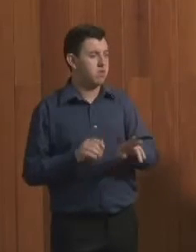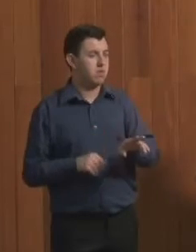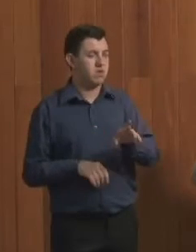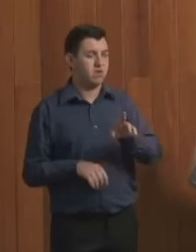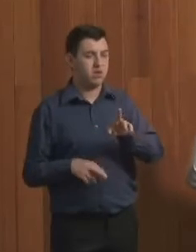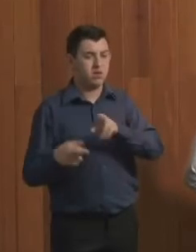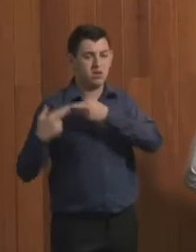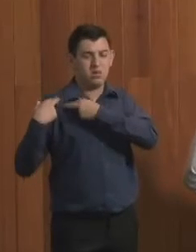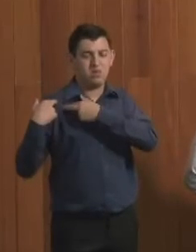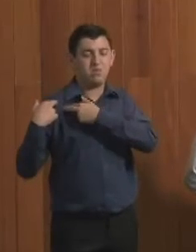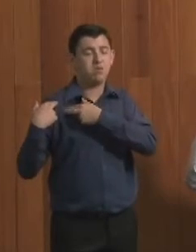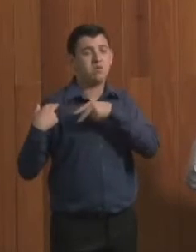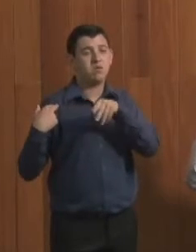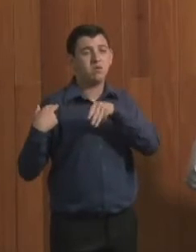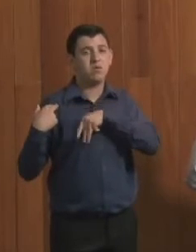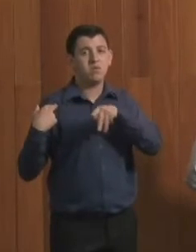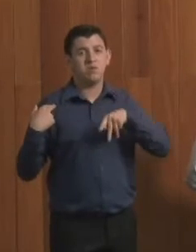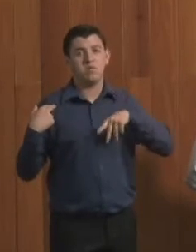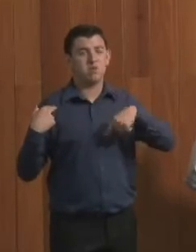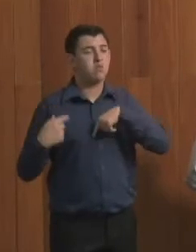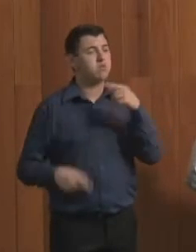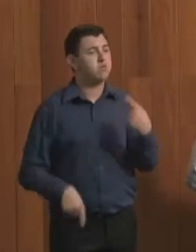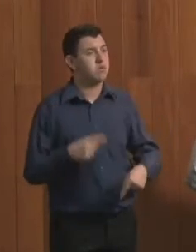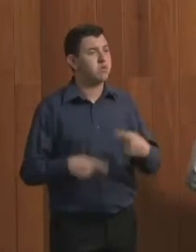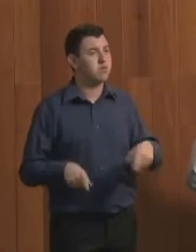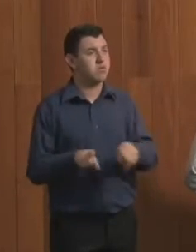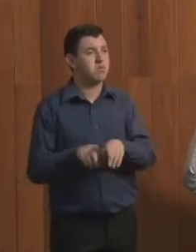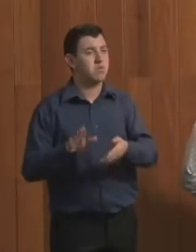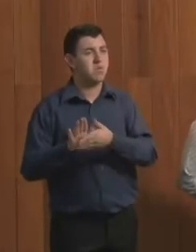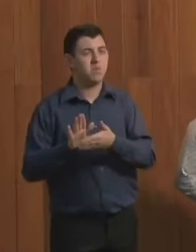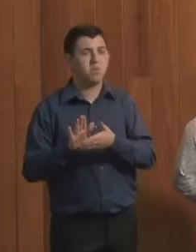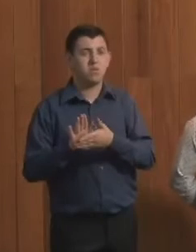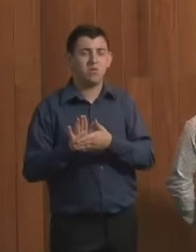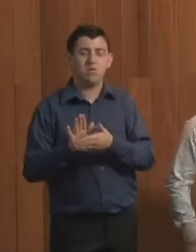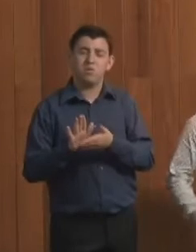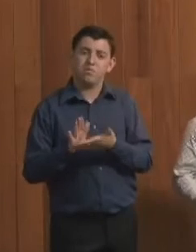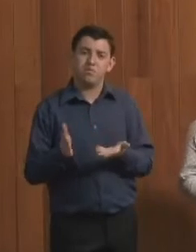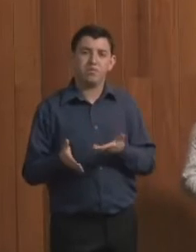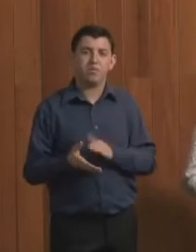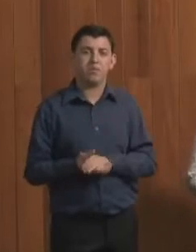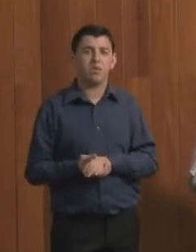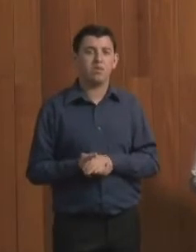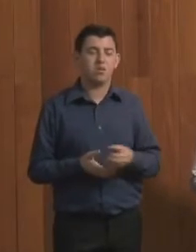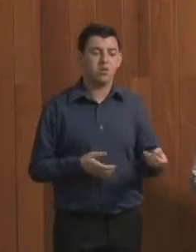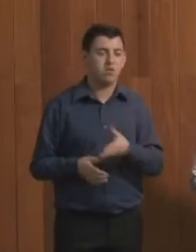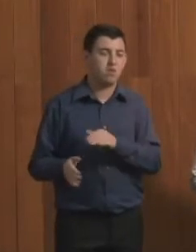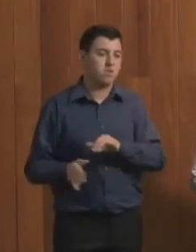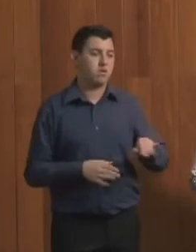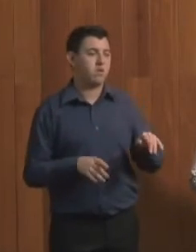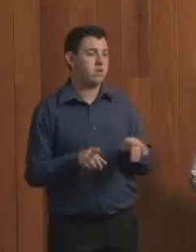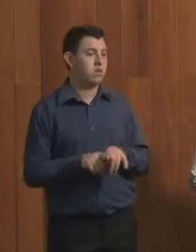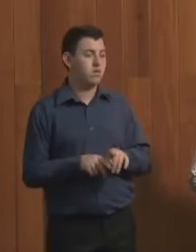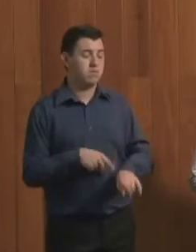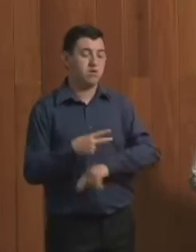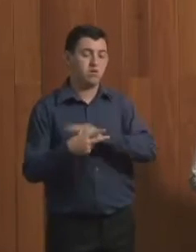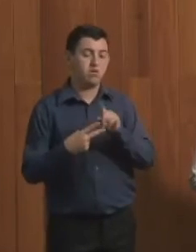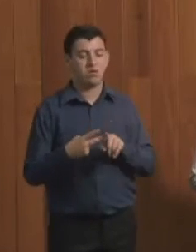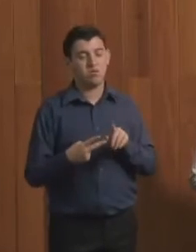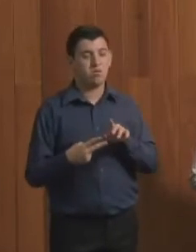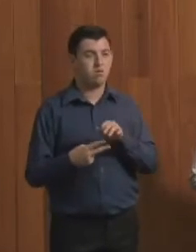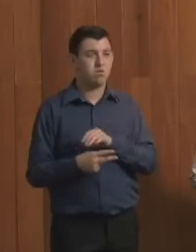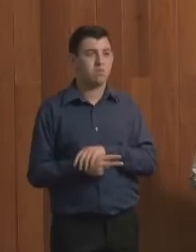ainda discutir mais e a propor algumas alternativas. Segundo, instar o